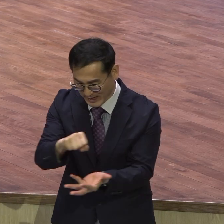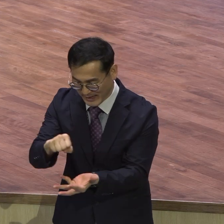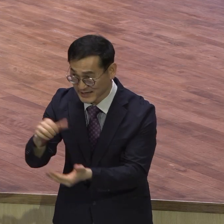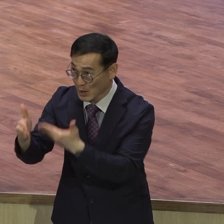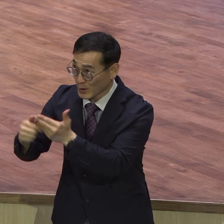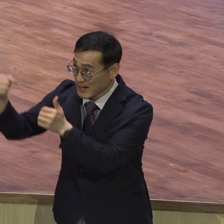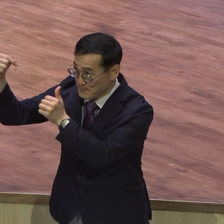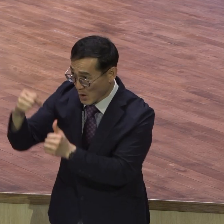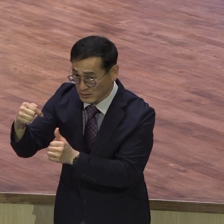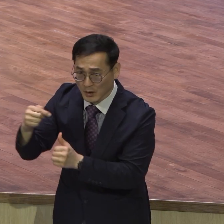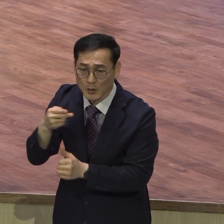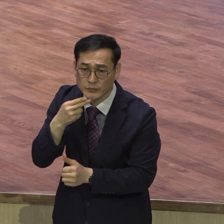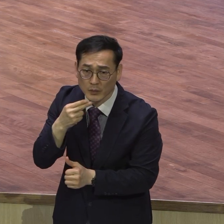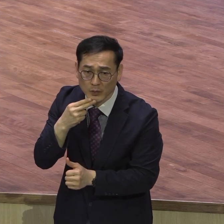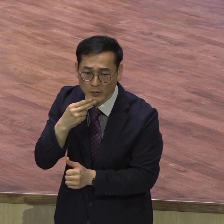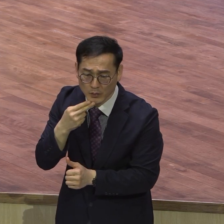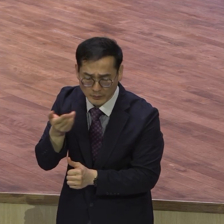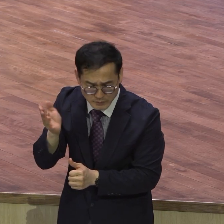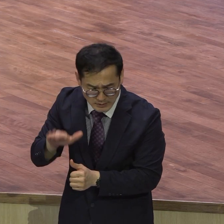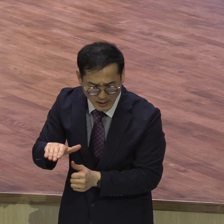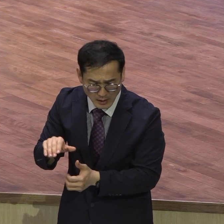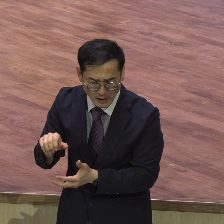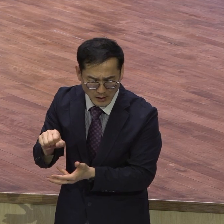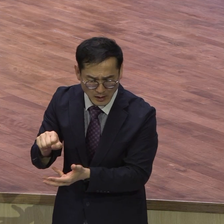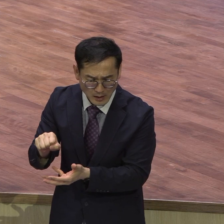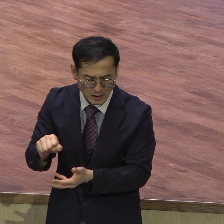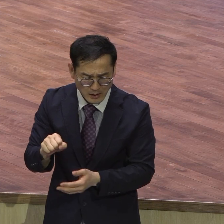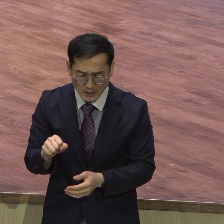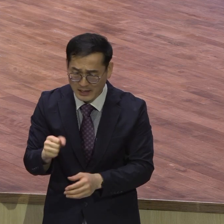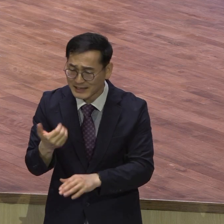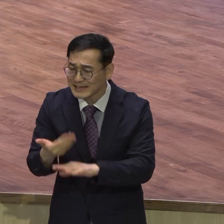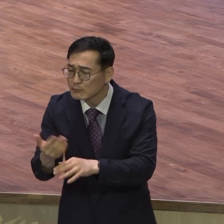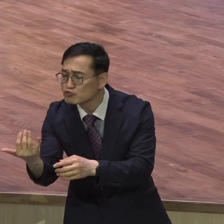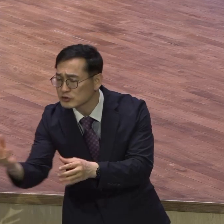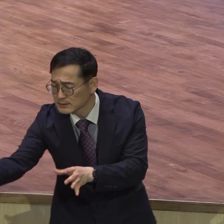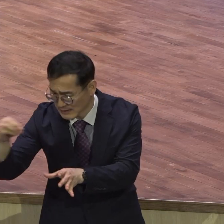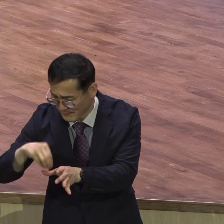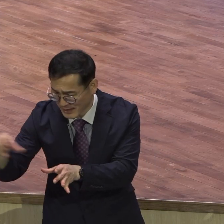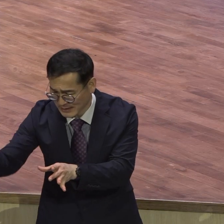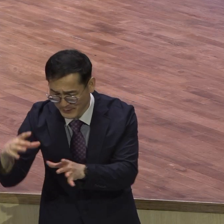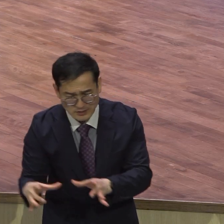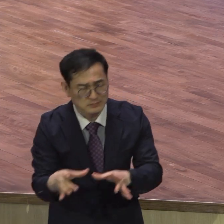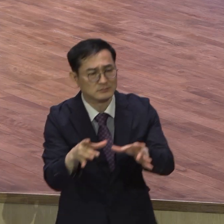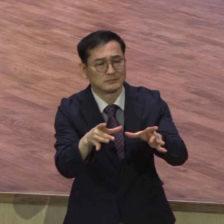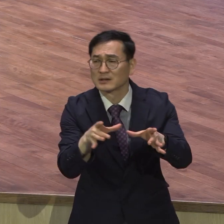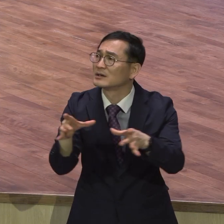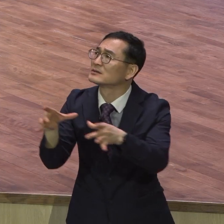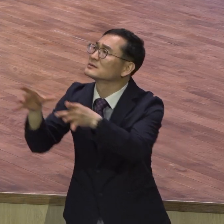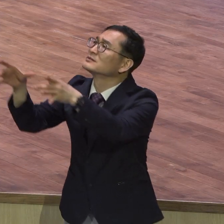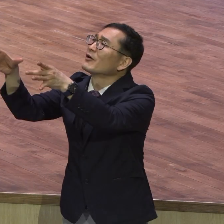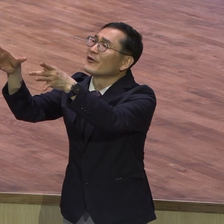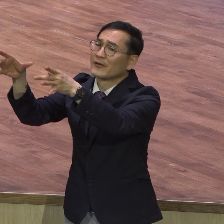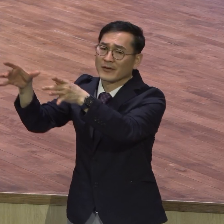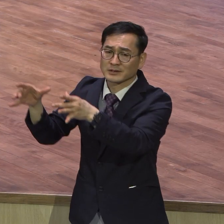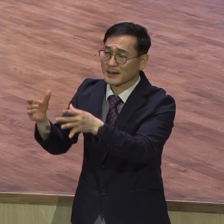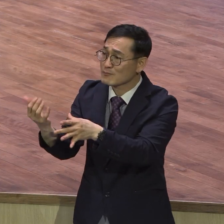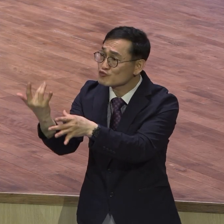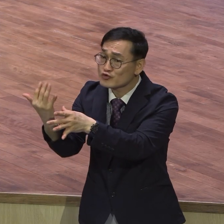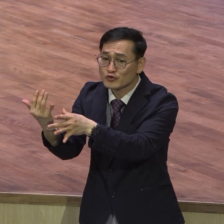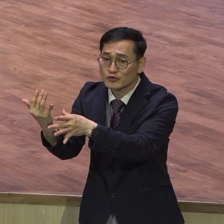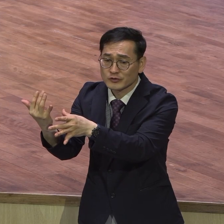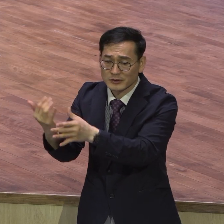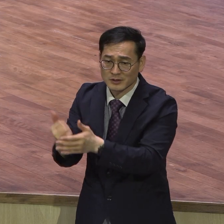명령하시지 아니하신 다른 불을 담아 여호와 앞에 분양하였더니 불이 여호와 앞에서 나와